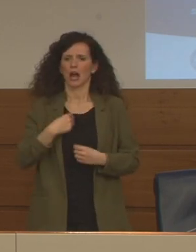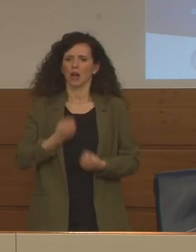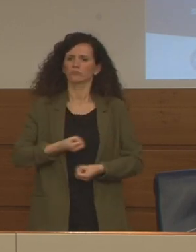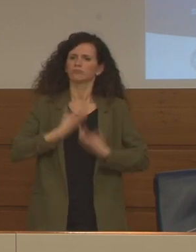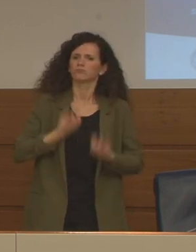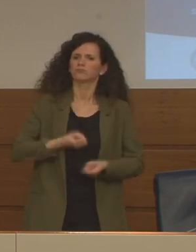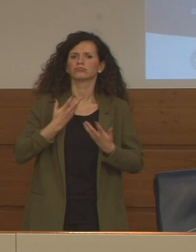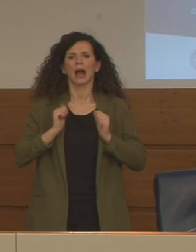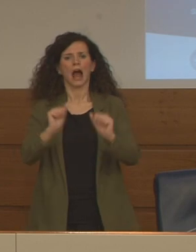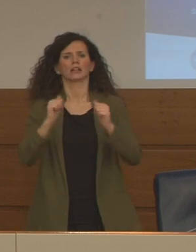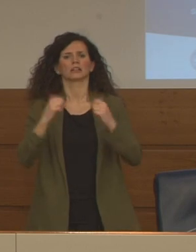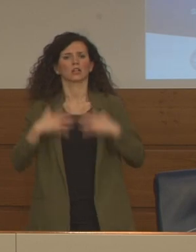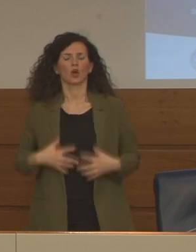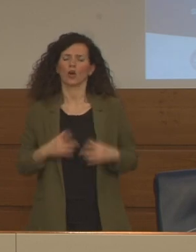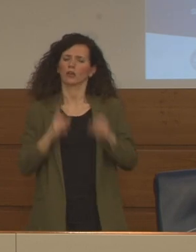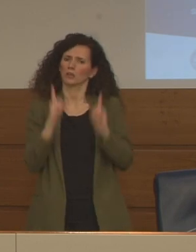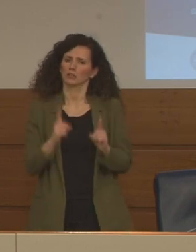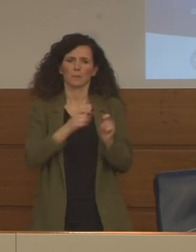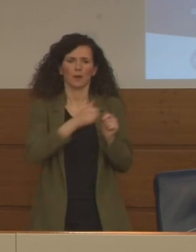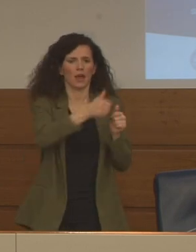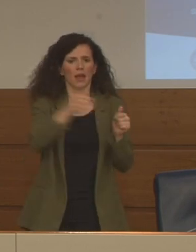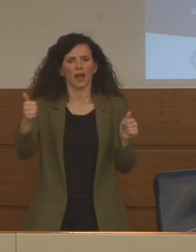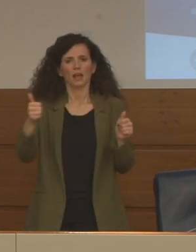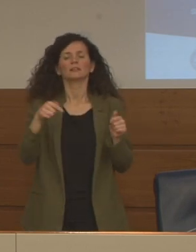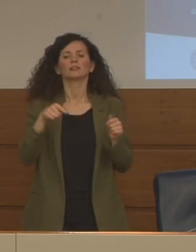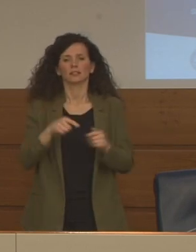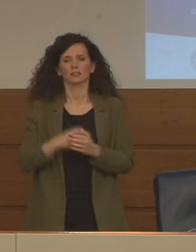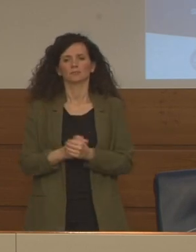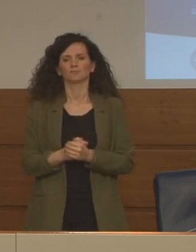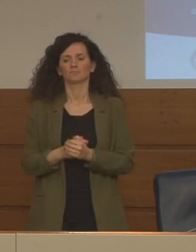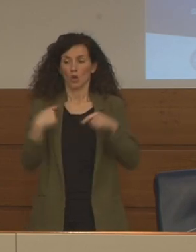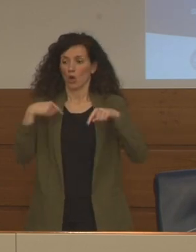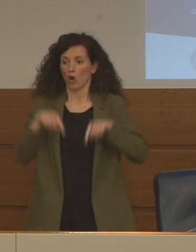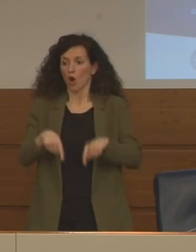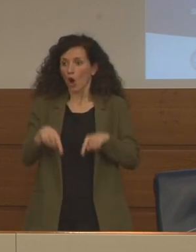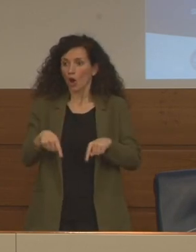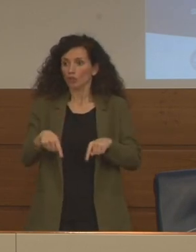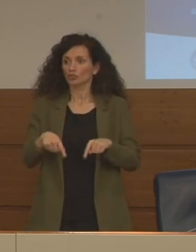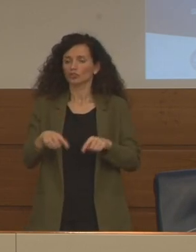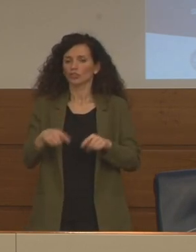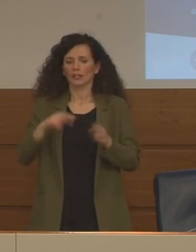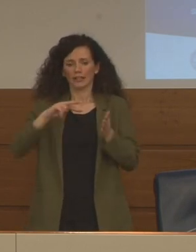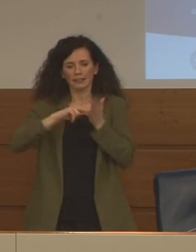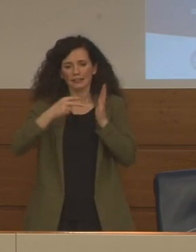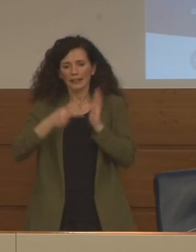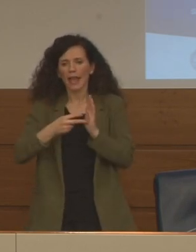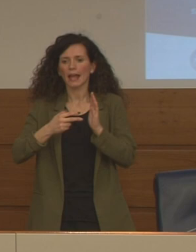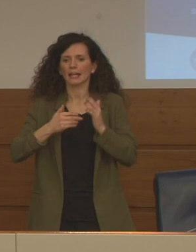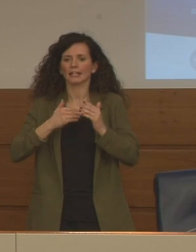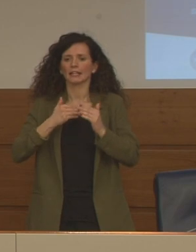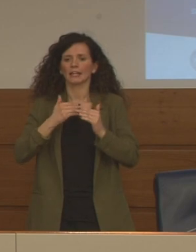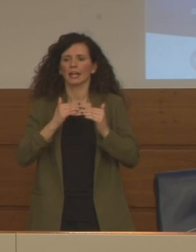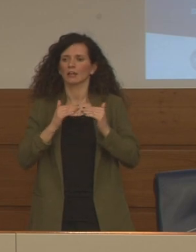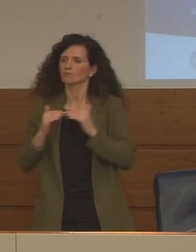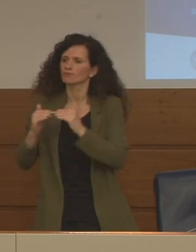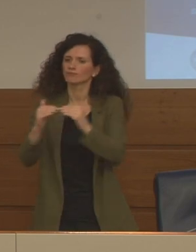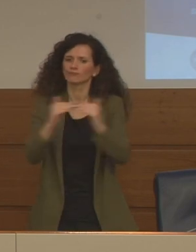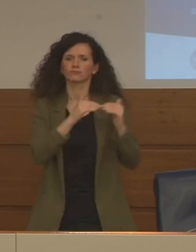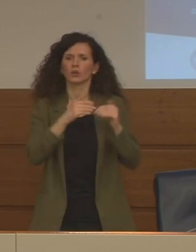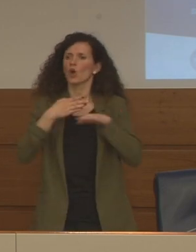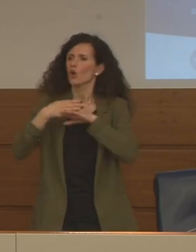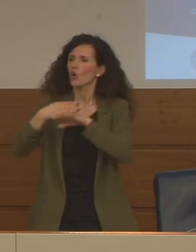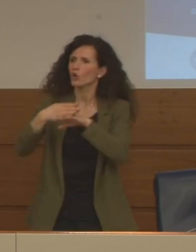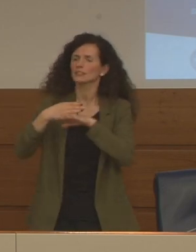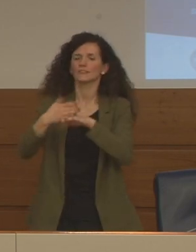specifici contro questo virus noi oggi non abbiamo tecniche standardizzate e condivise su